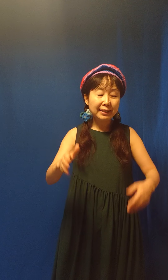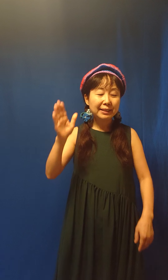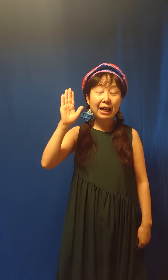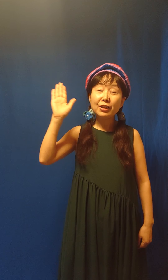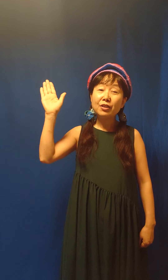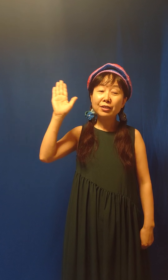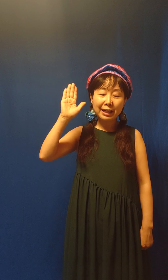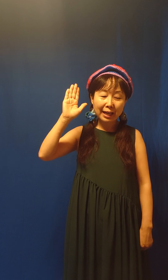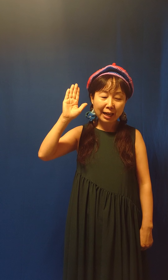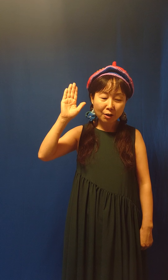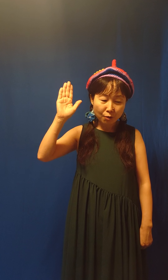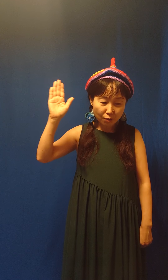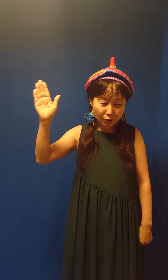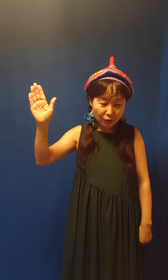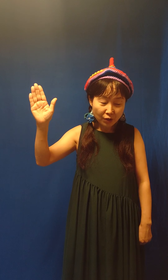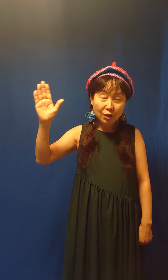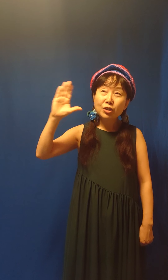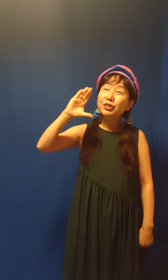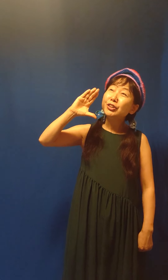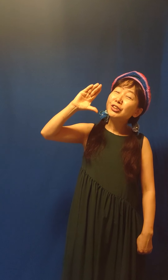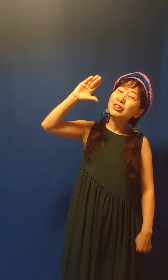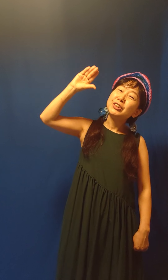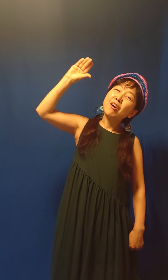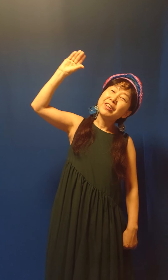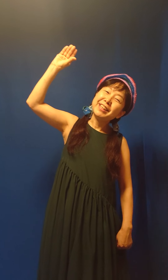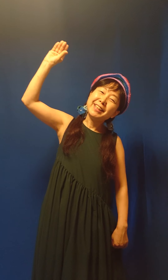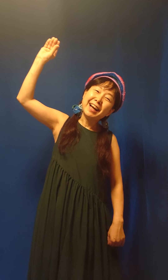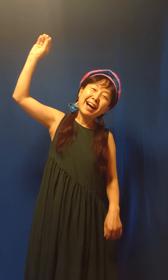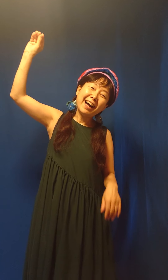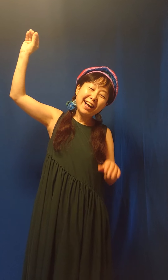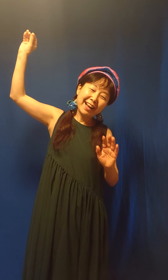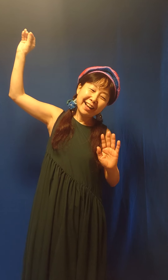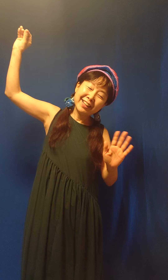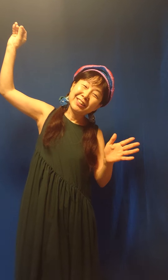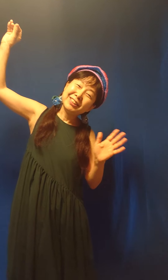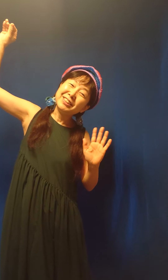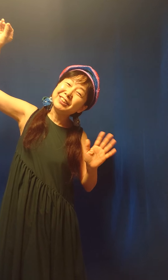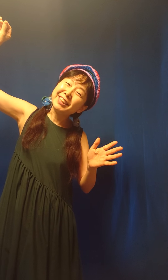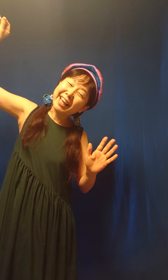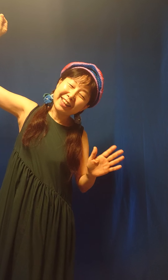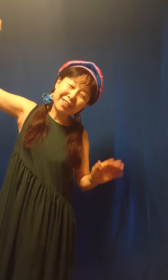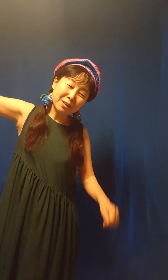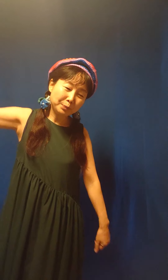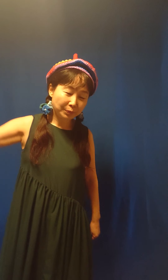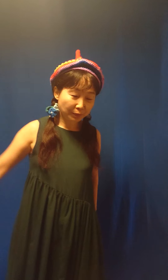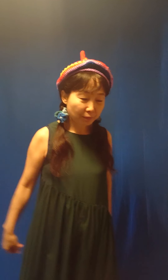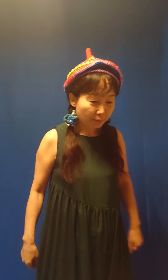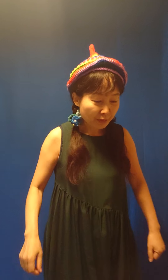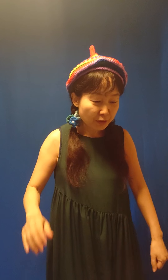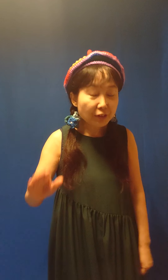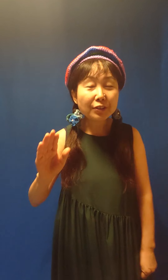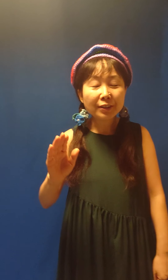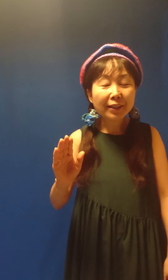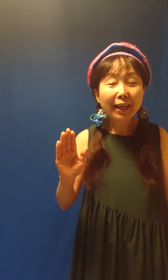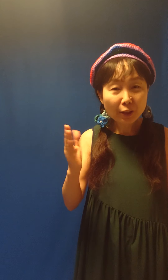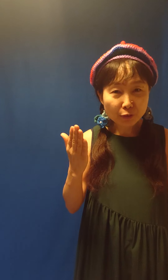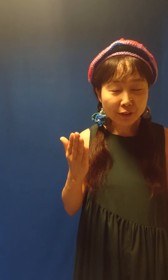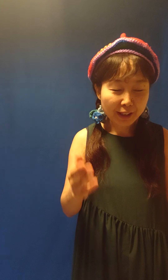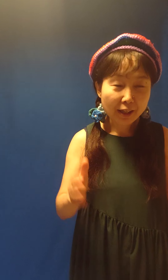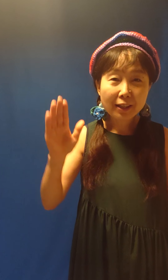さようならをする時が来るけど、来るけどってひ